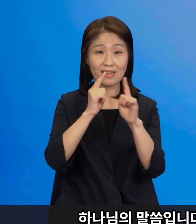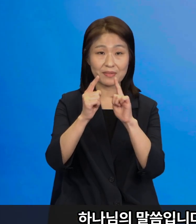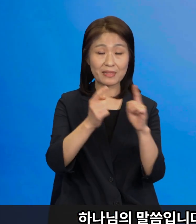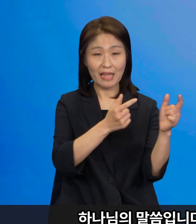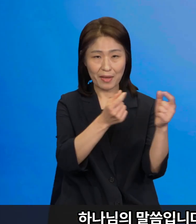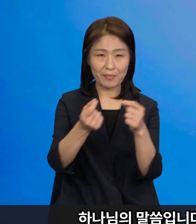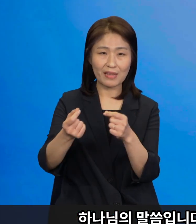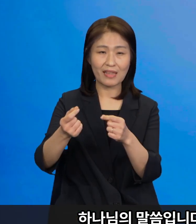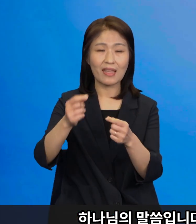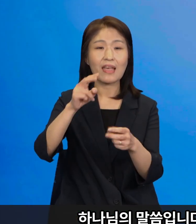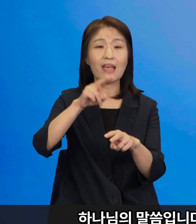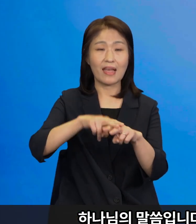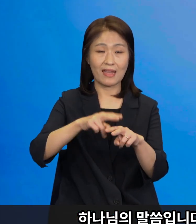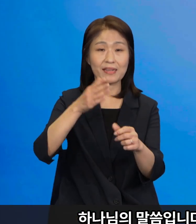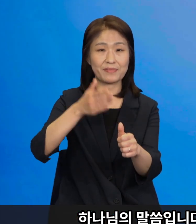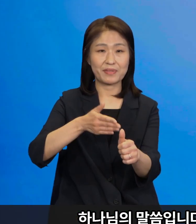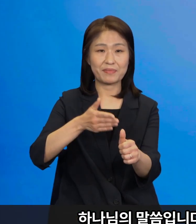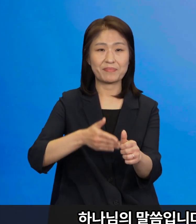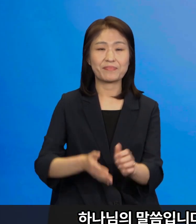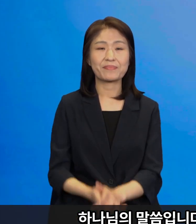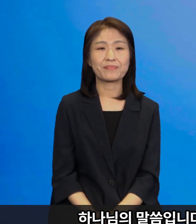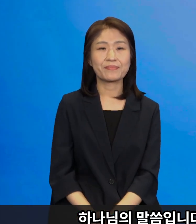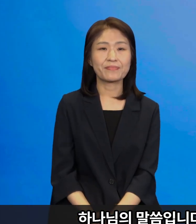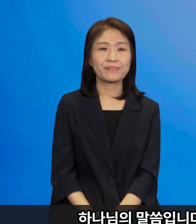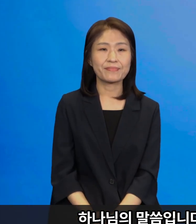함께 자리에 앉으시겠습니다.